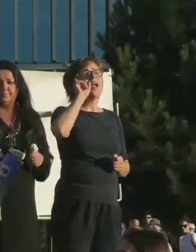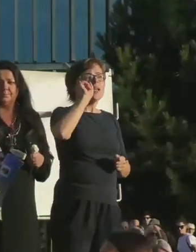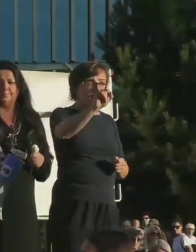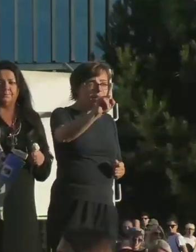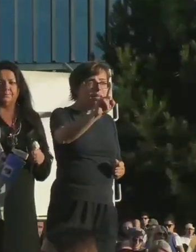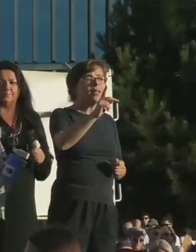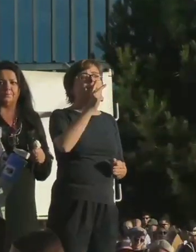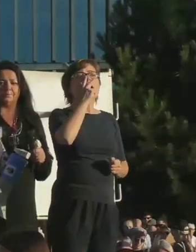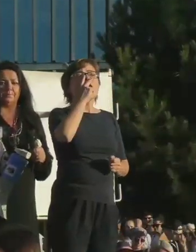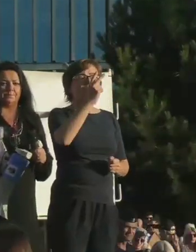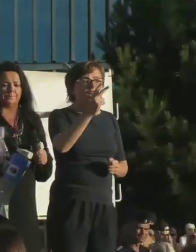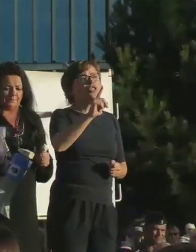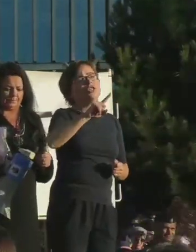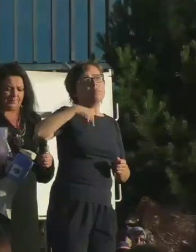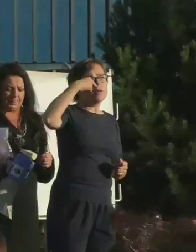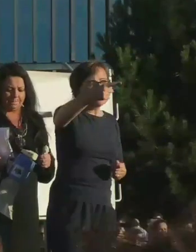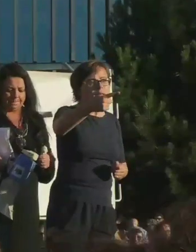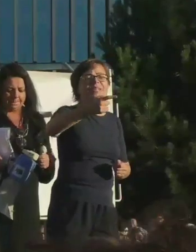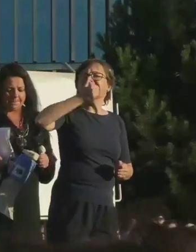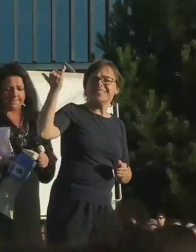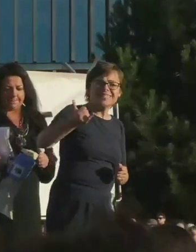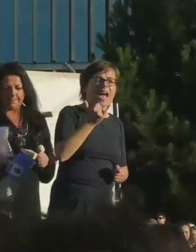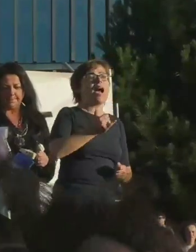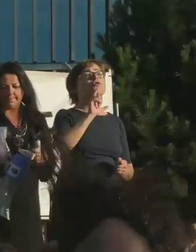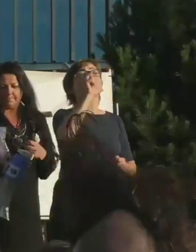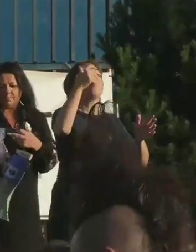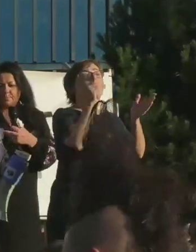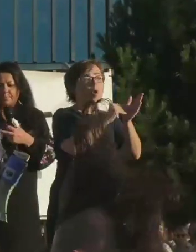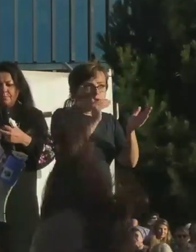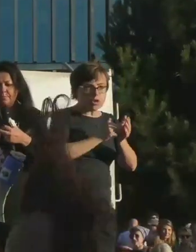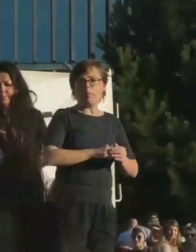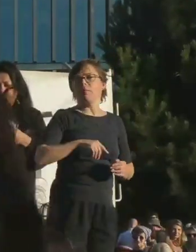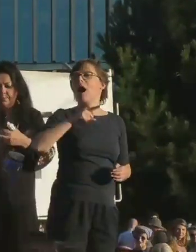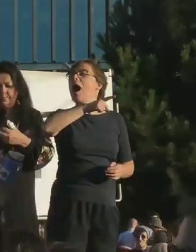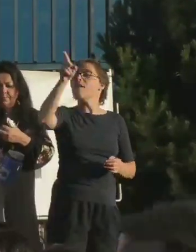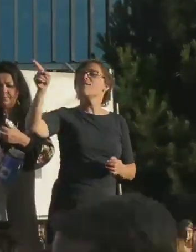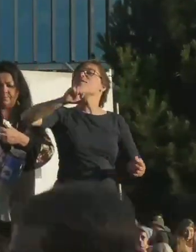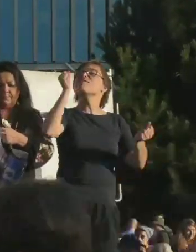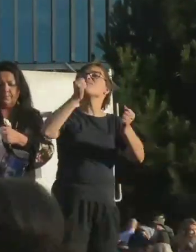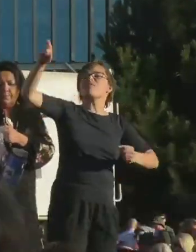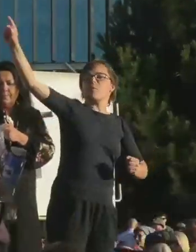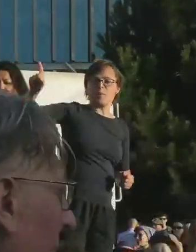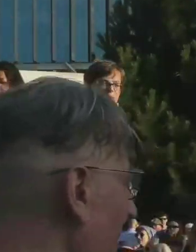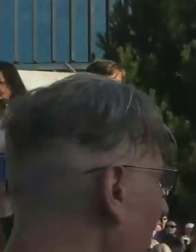się za każdym razem, kiedy będzie trzeba wypierdalać.